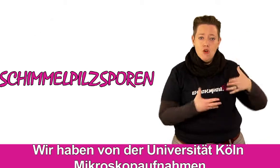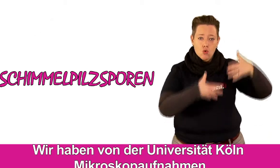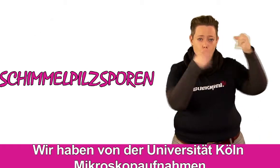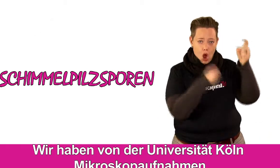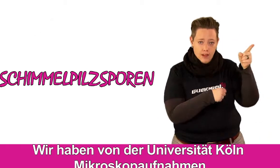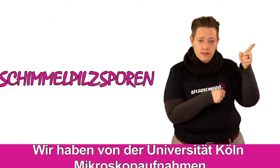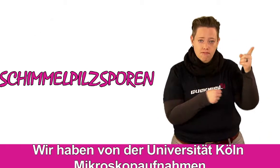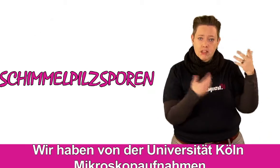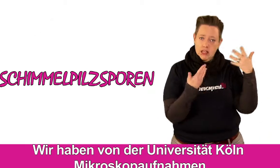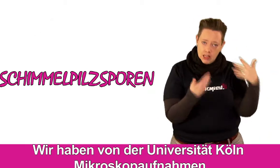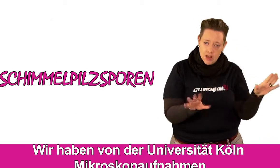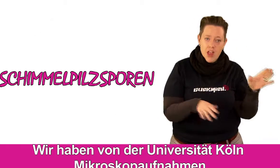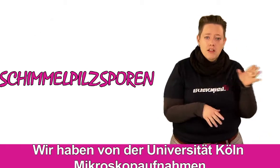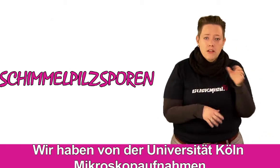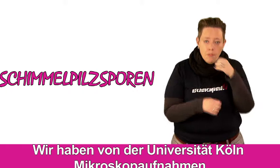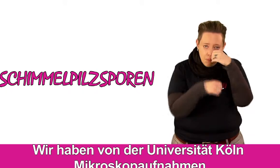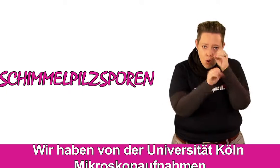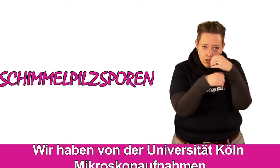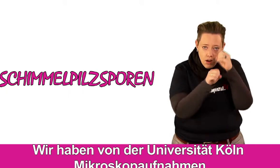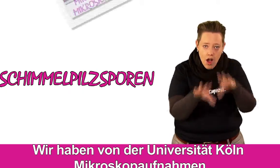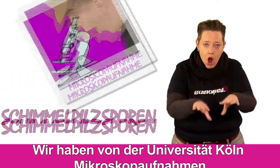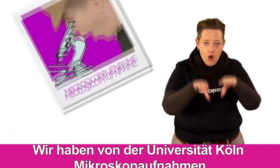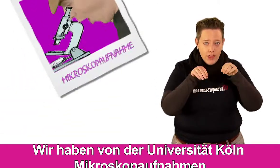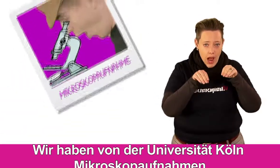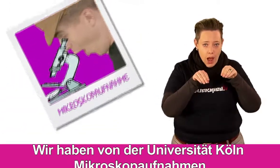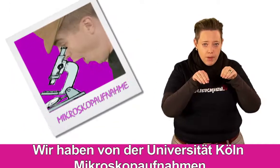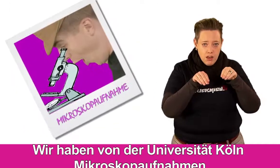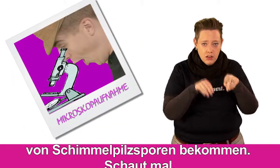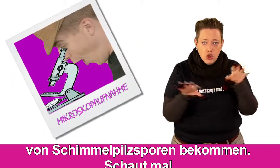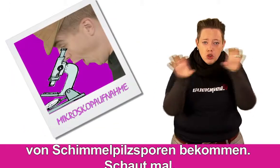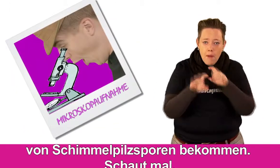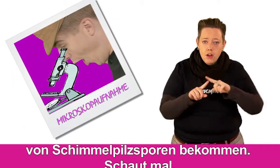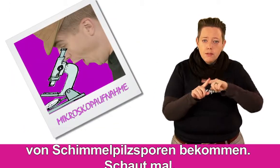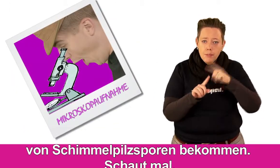Wir haben von der Universität Köln Mikroskopaufnahmen von Schimmelpilzsporen bekommen.